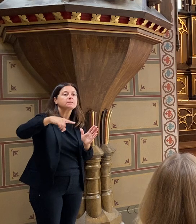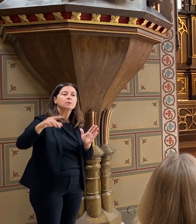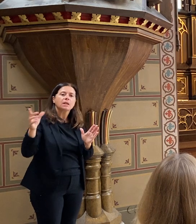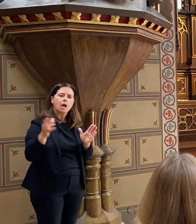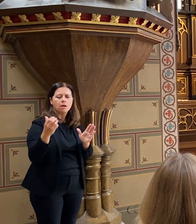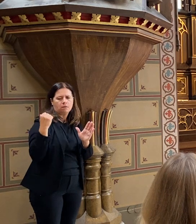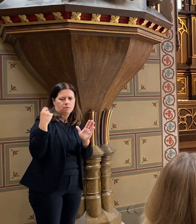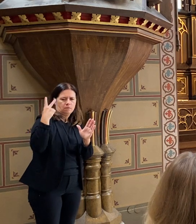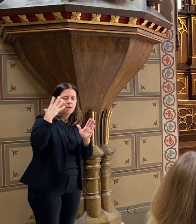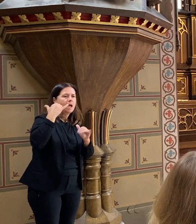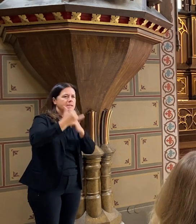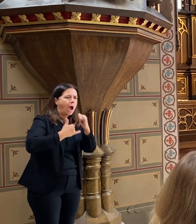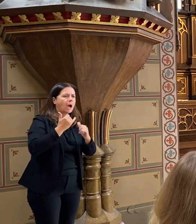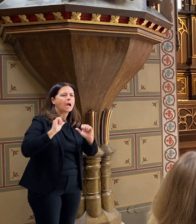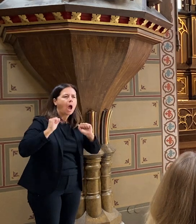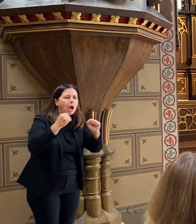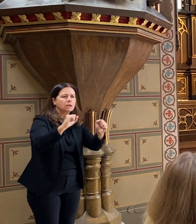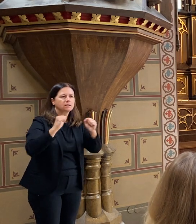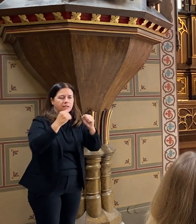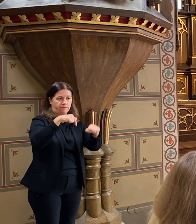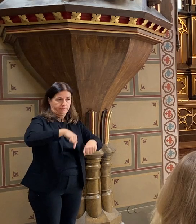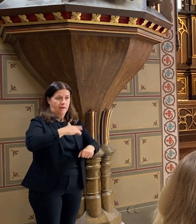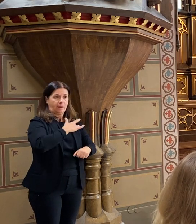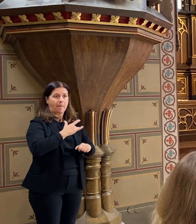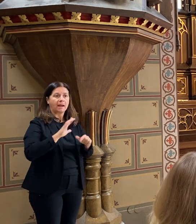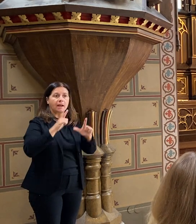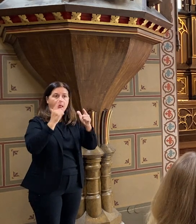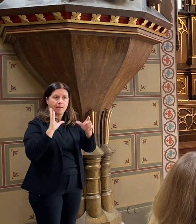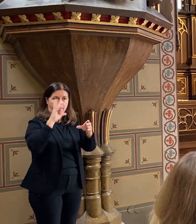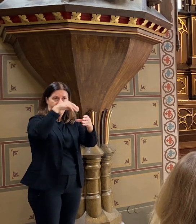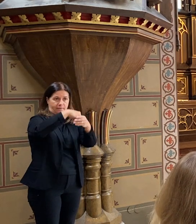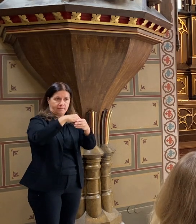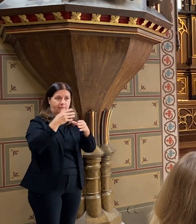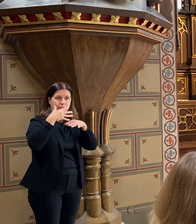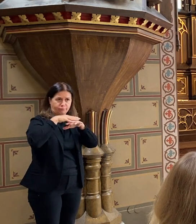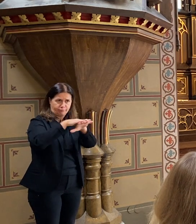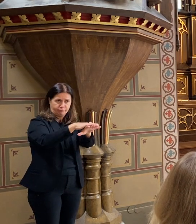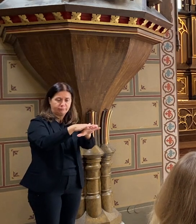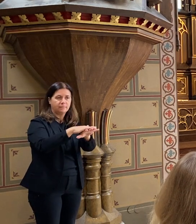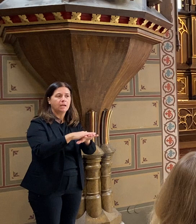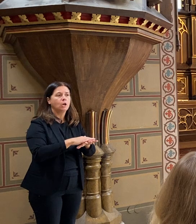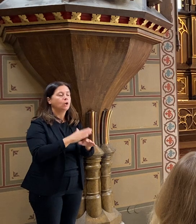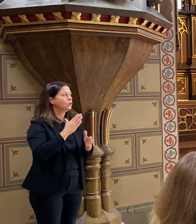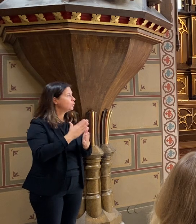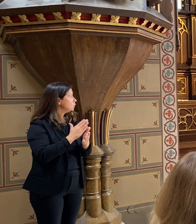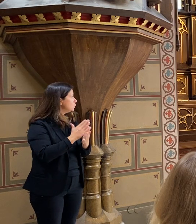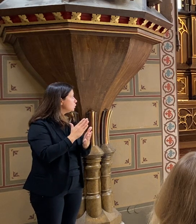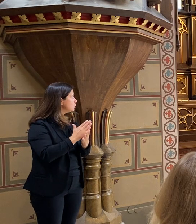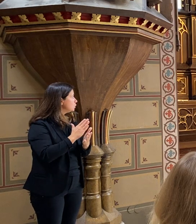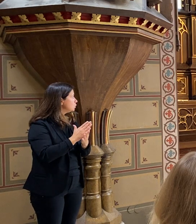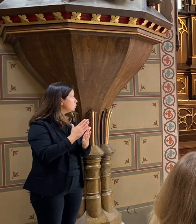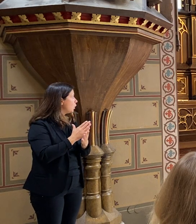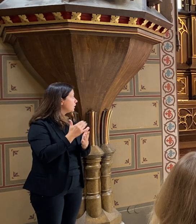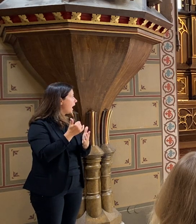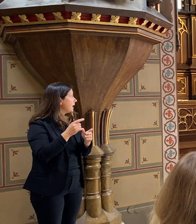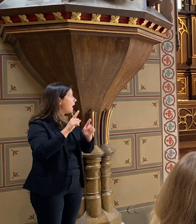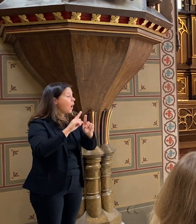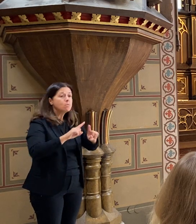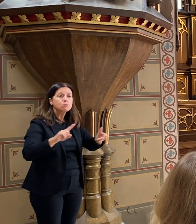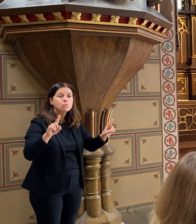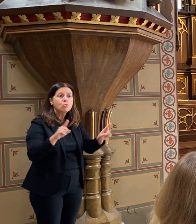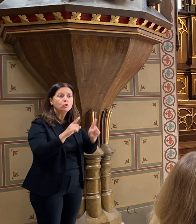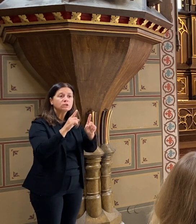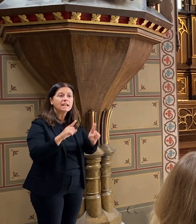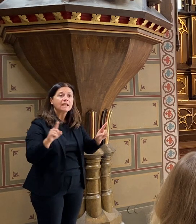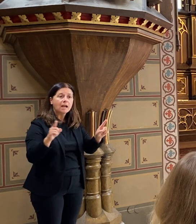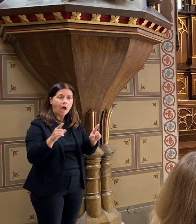sehr aktiv in das Gemeindeleben eingebracht, hat schon einen gleich Musiker